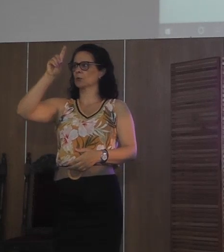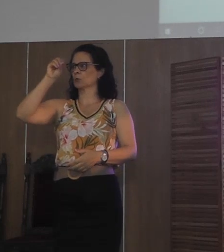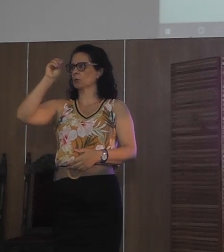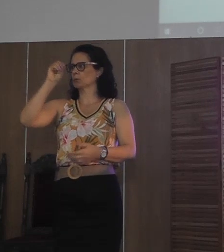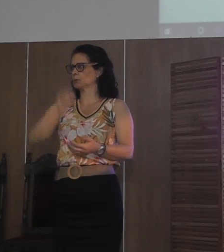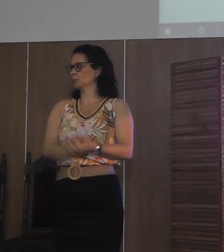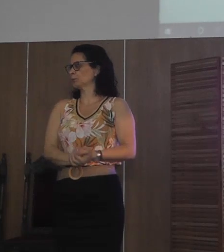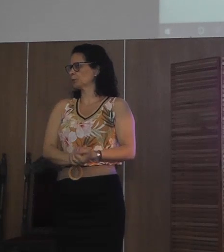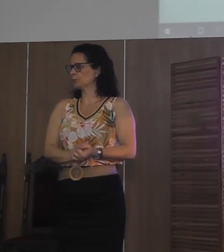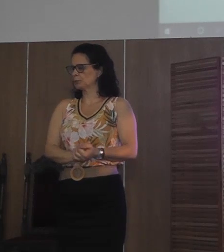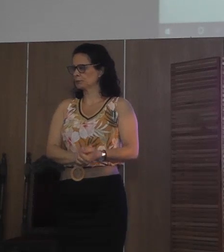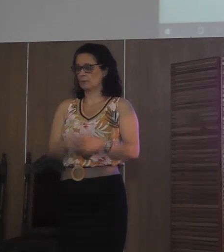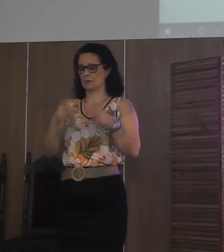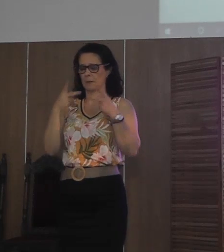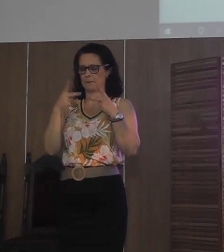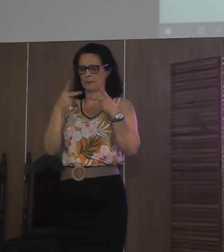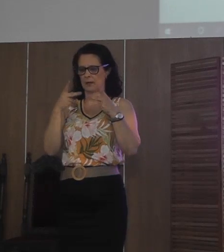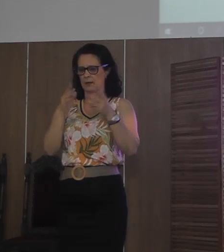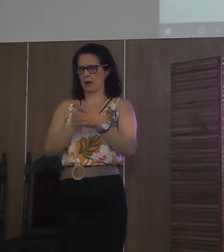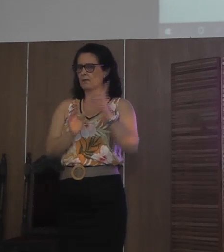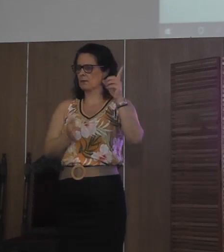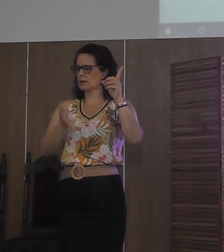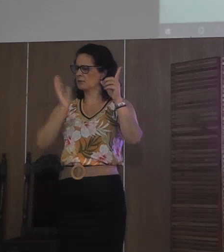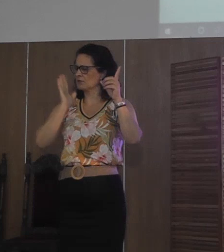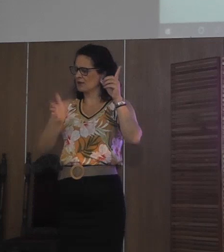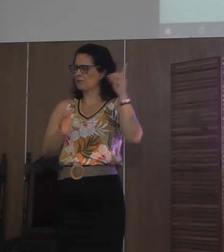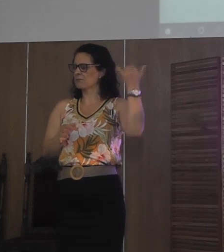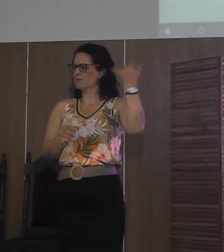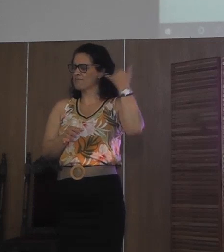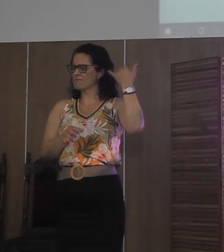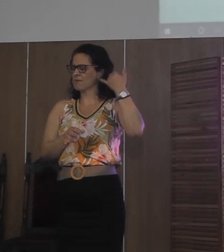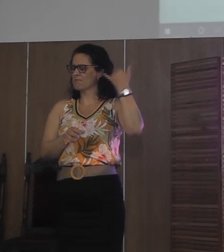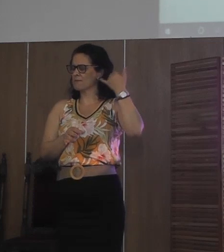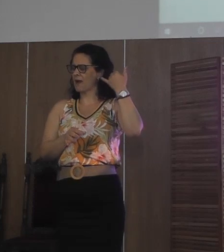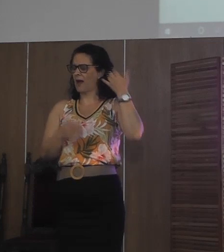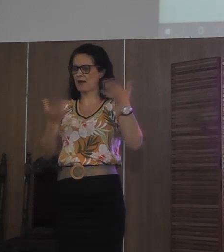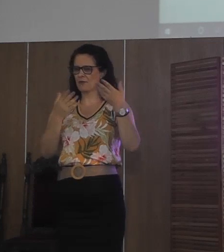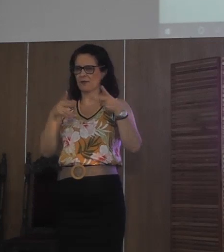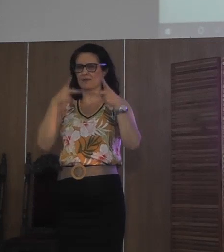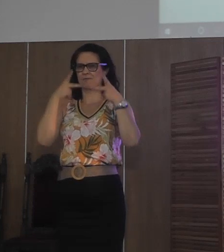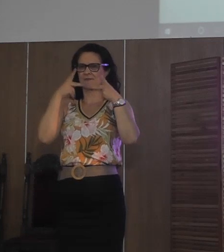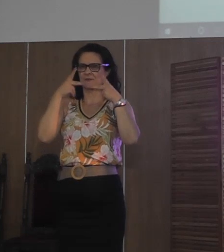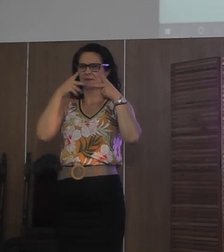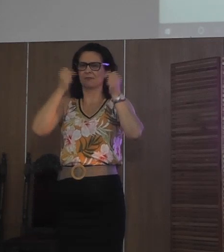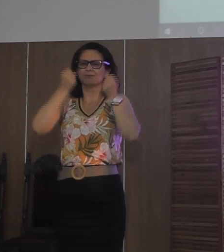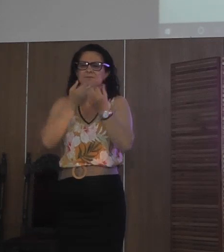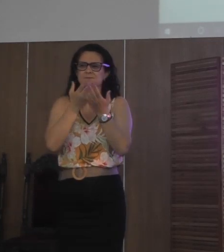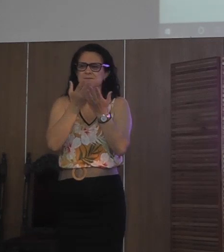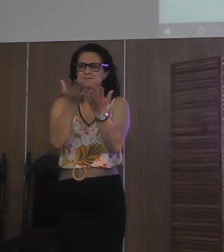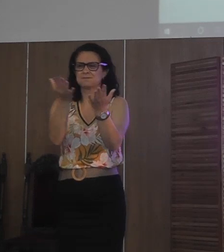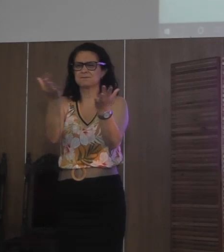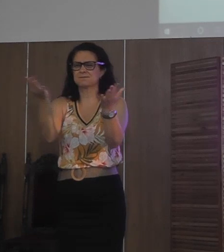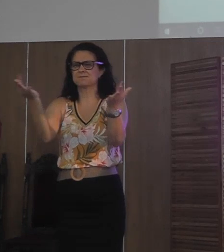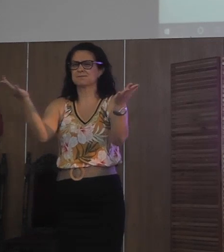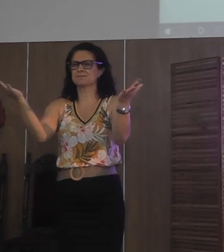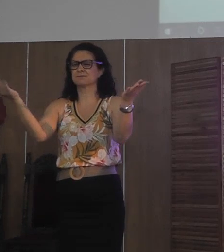no coração dele para a nossa vida, para a sua vida, né? Para que coisas maravilhosas Ele continue a realizar. Eu creio